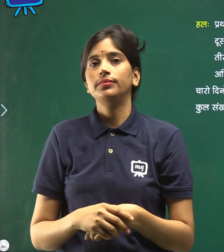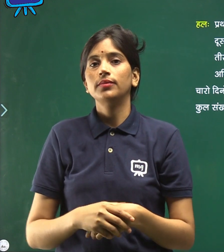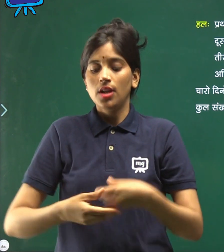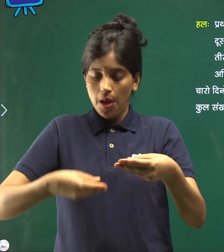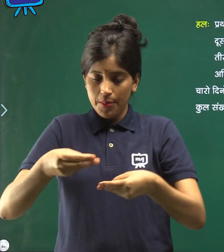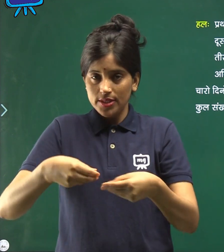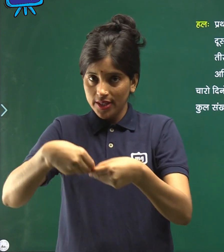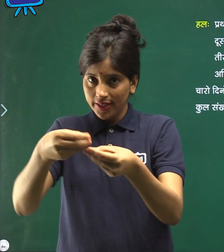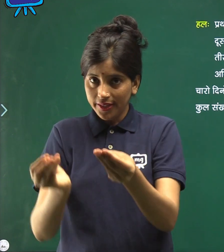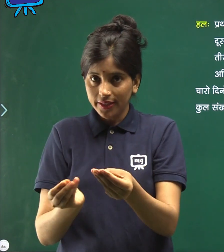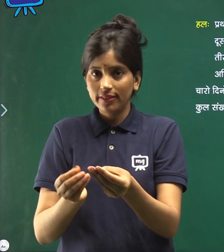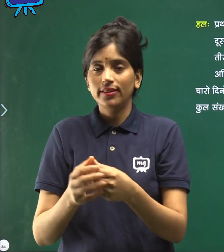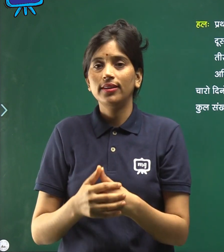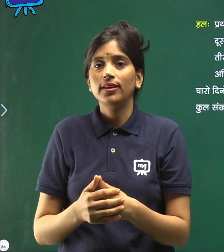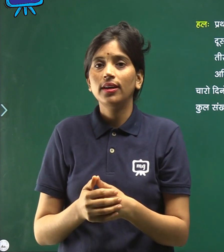बेचे गए टिकट